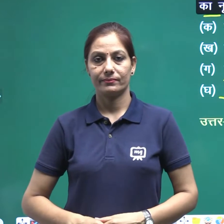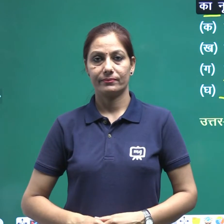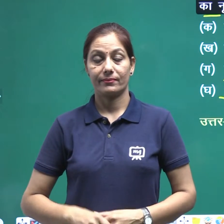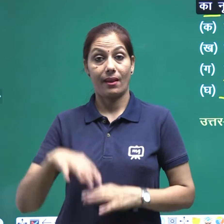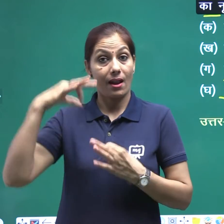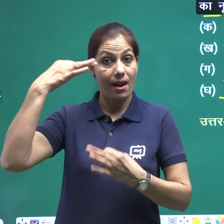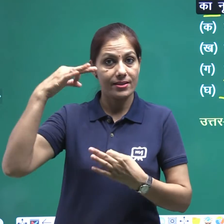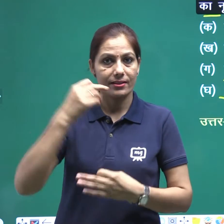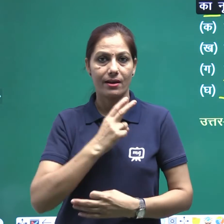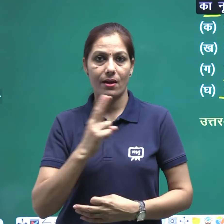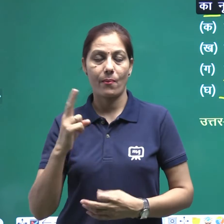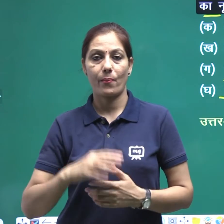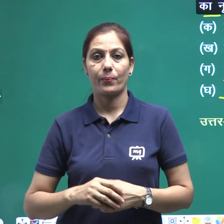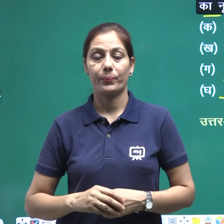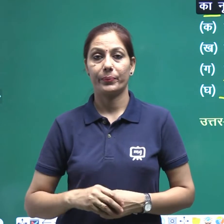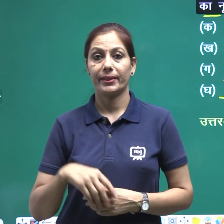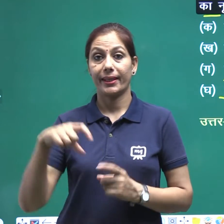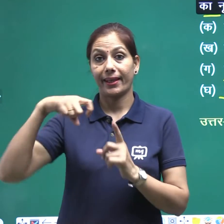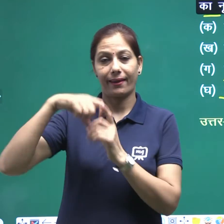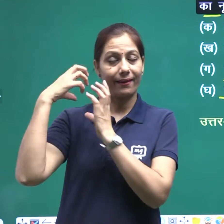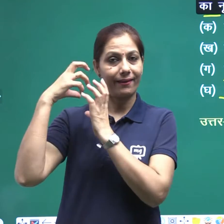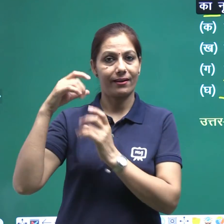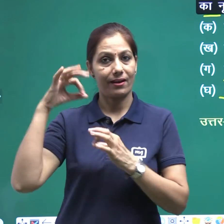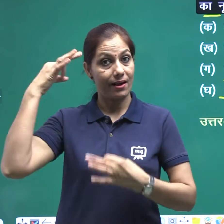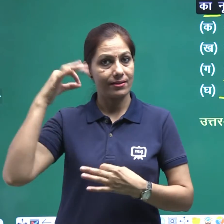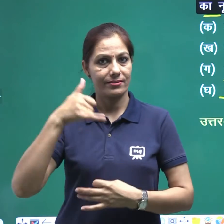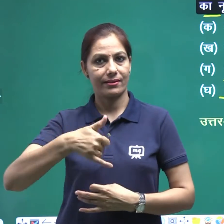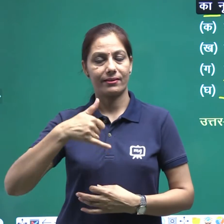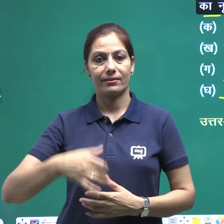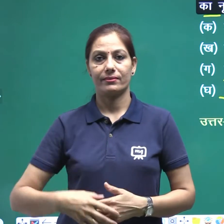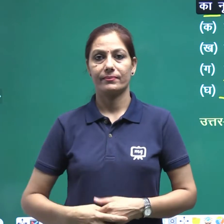कथकली केरल का नृत्य है।